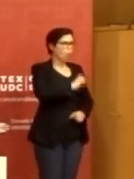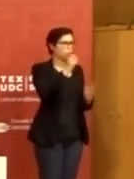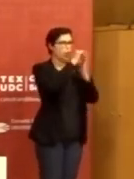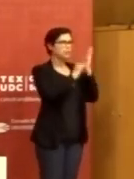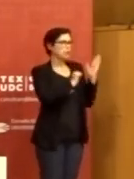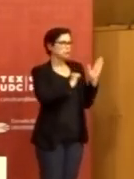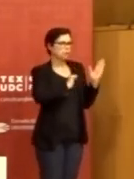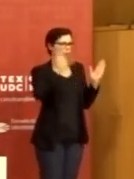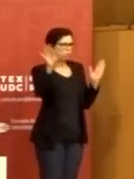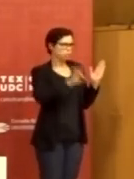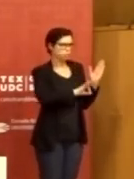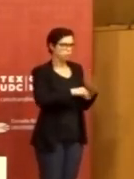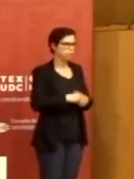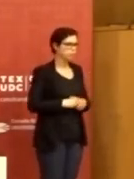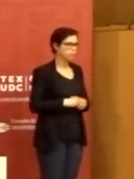lista de espera.